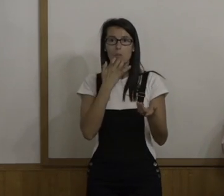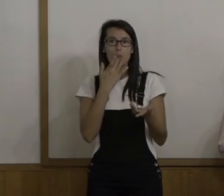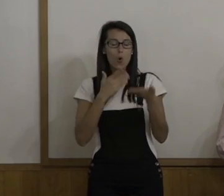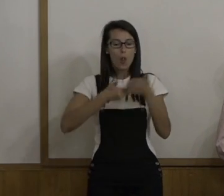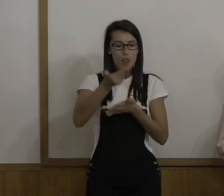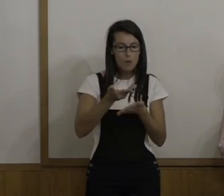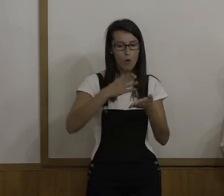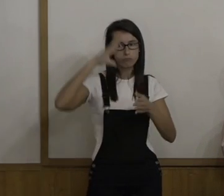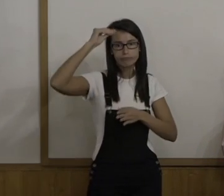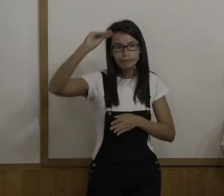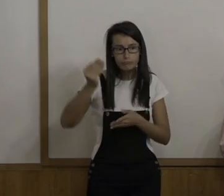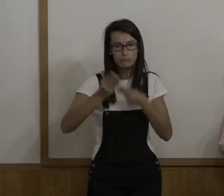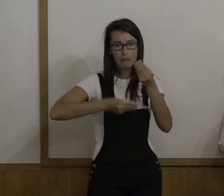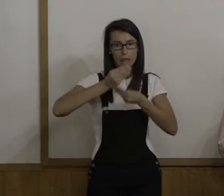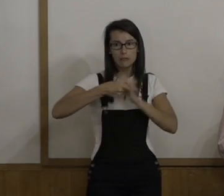Wikipedia